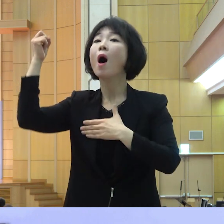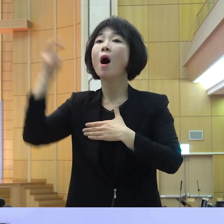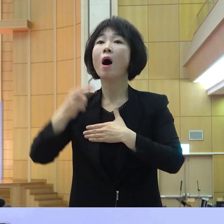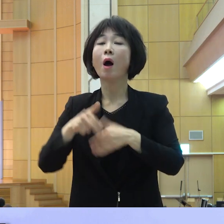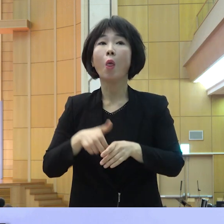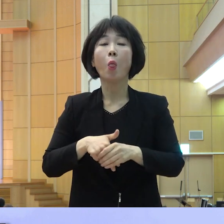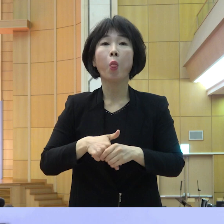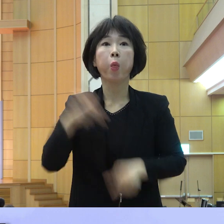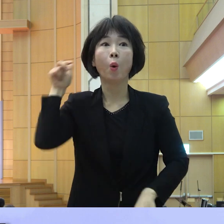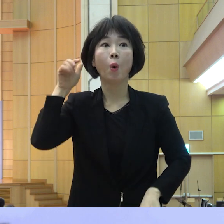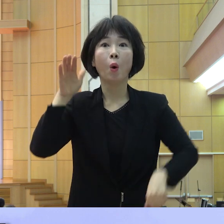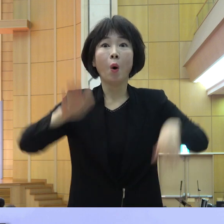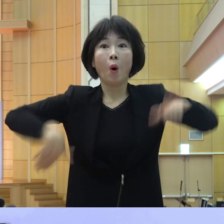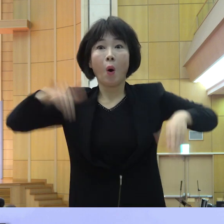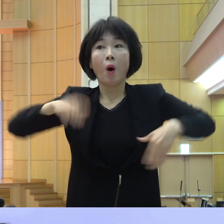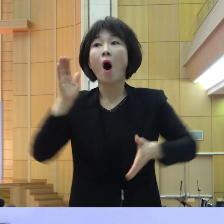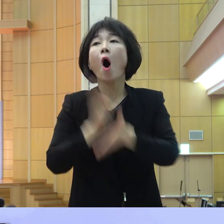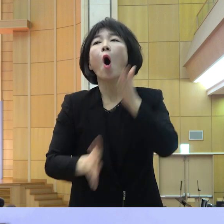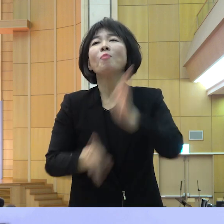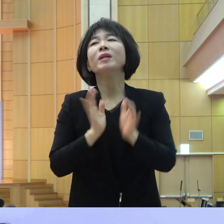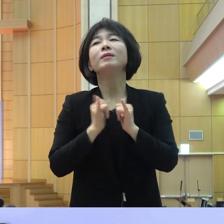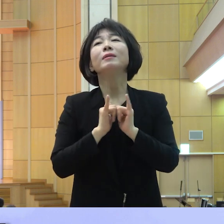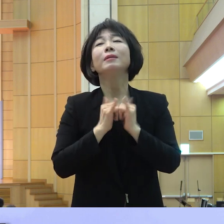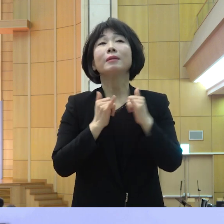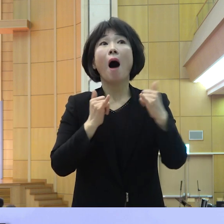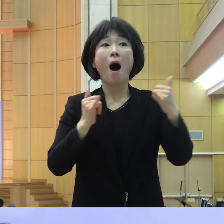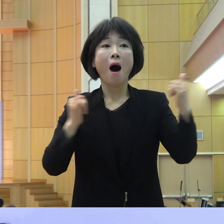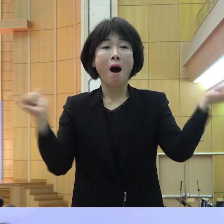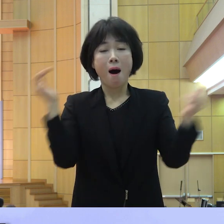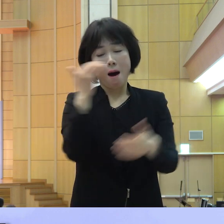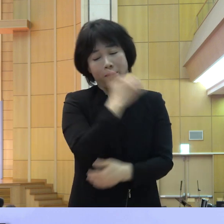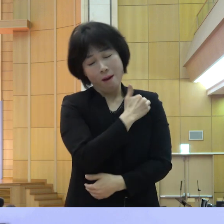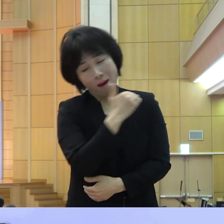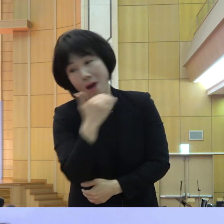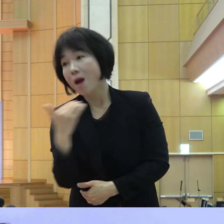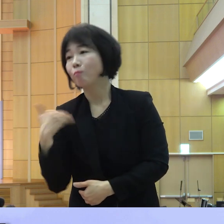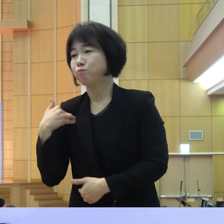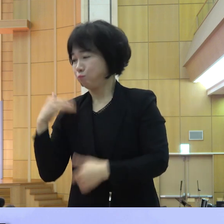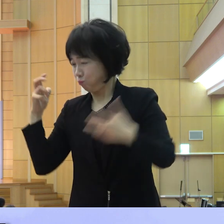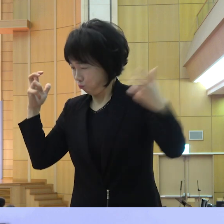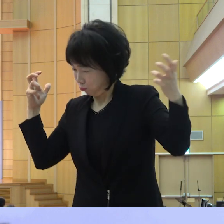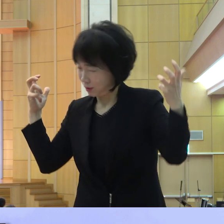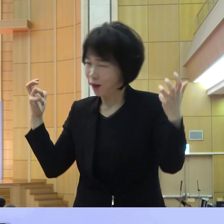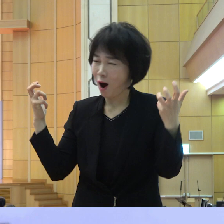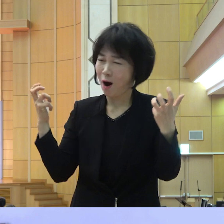위로와 없는 자의